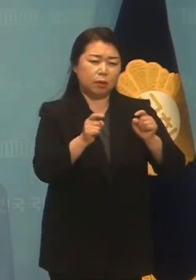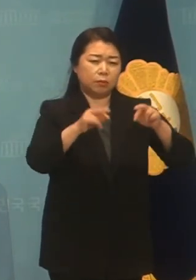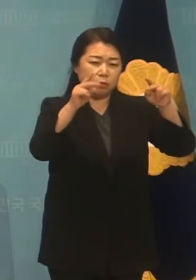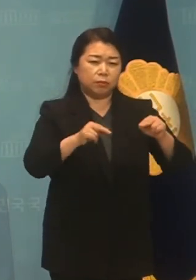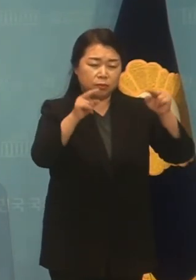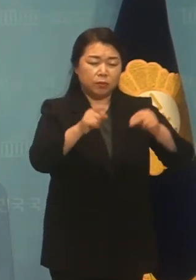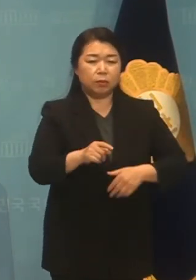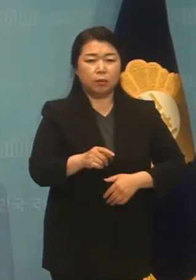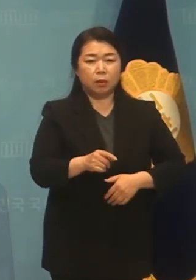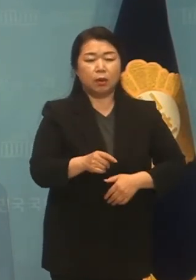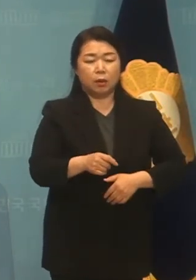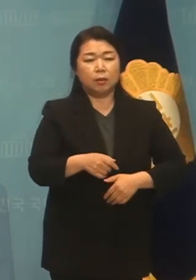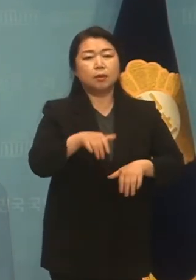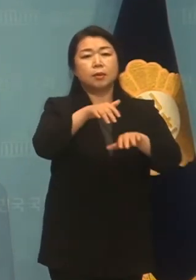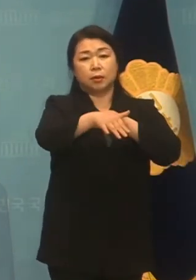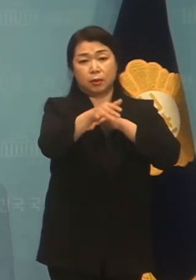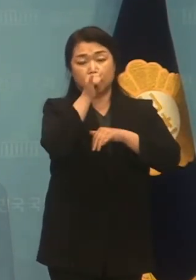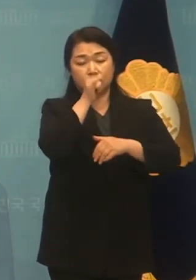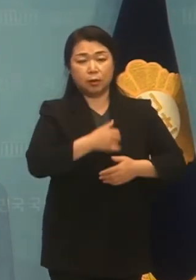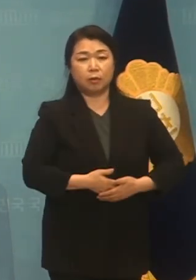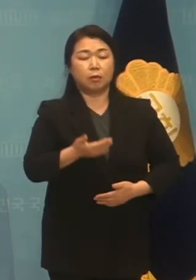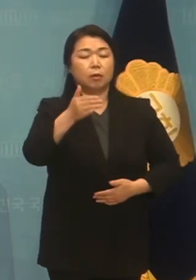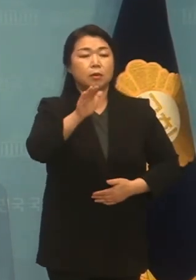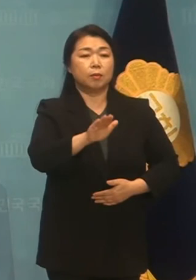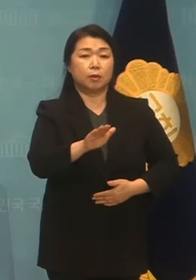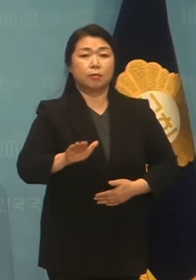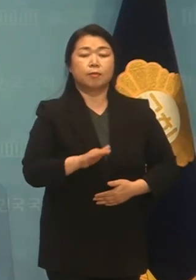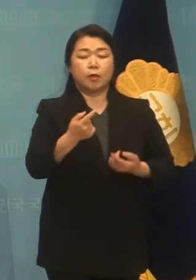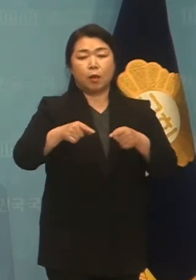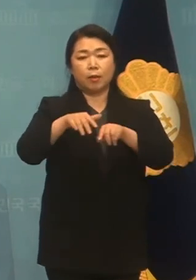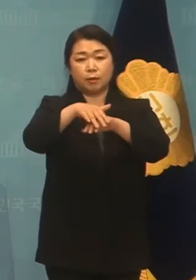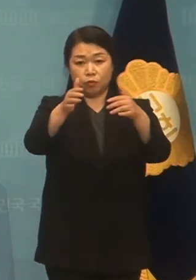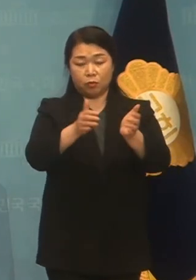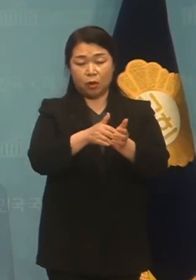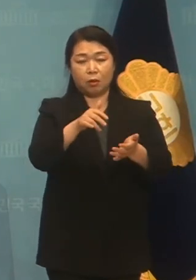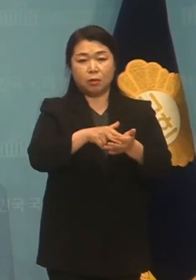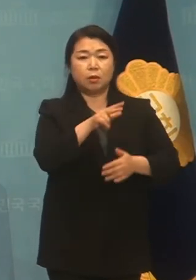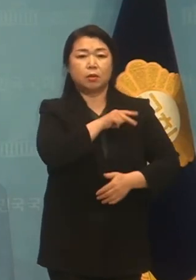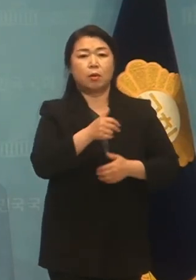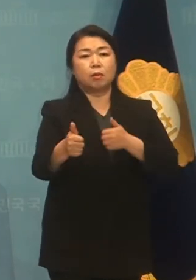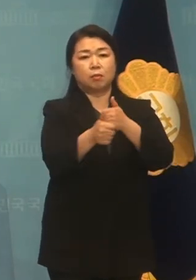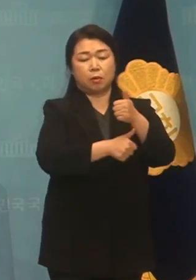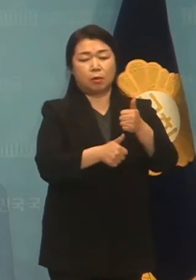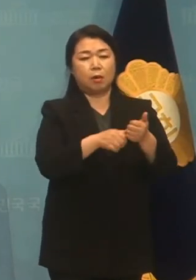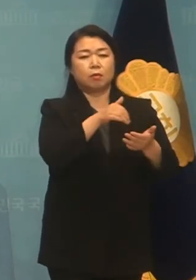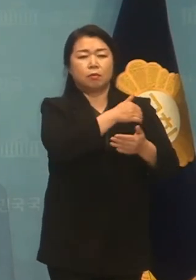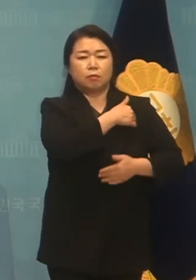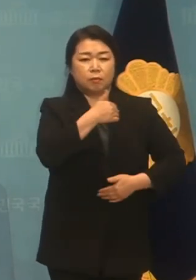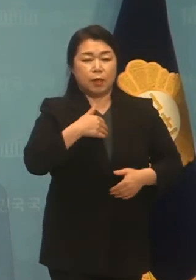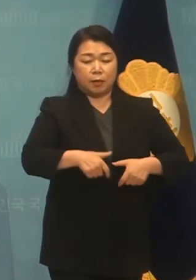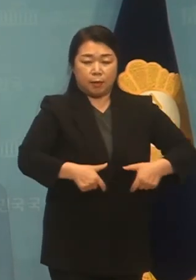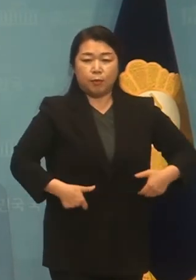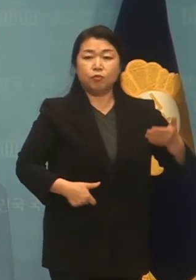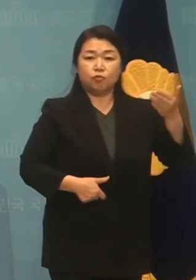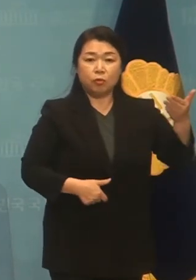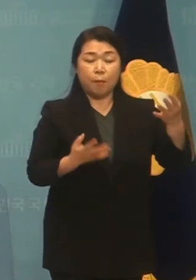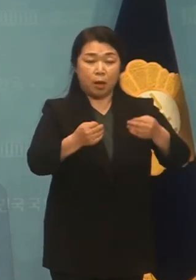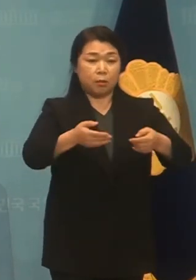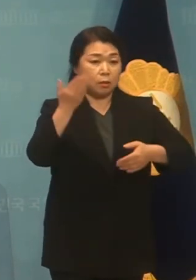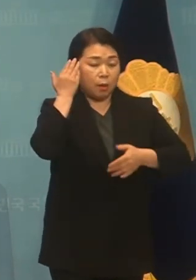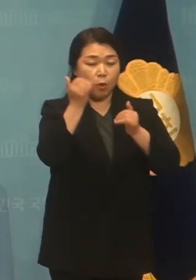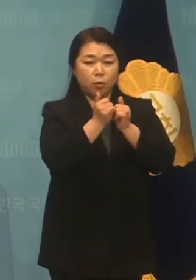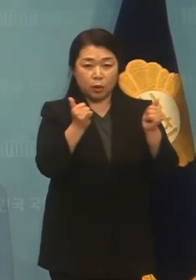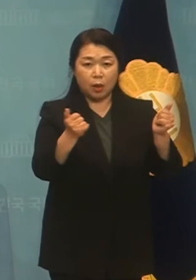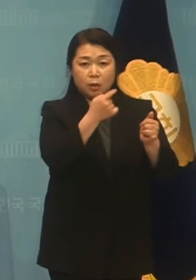갔습니다. 하지만 우리 더불어민주당 의원들이 충분히 양보를 해서 많은